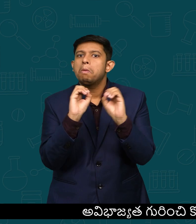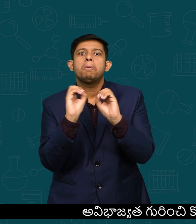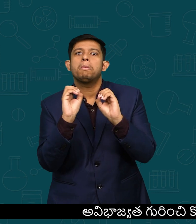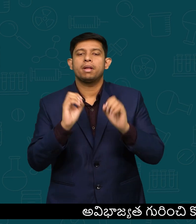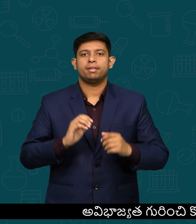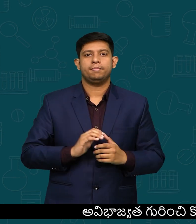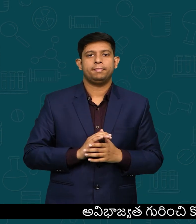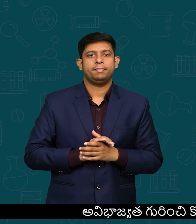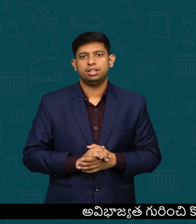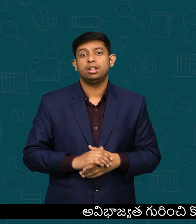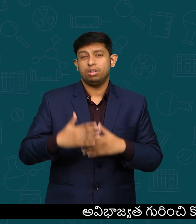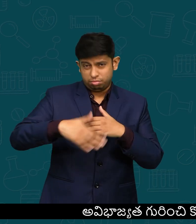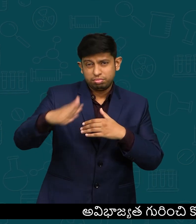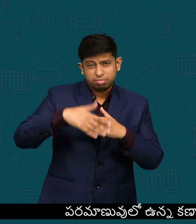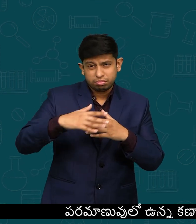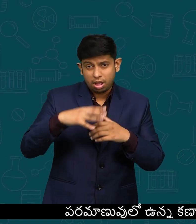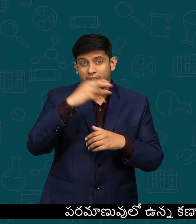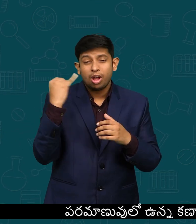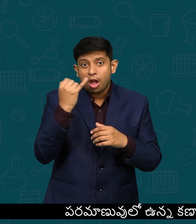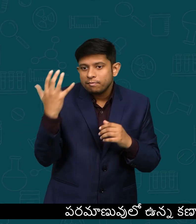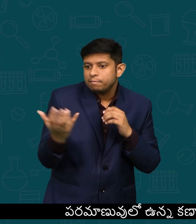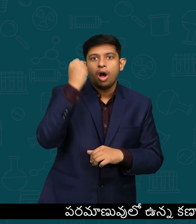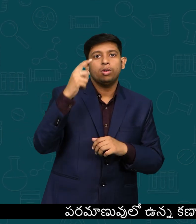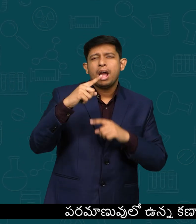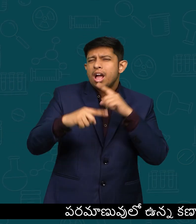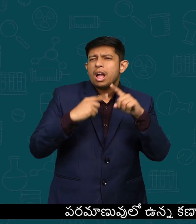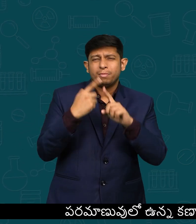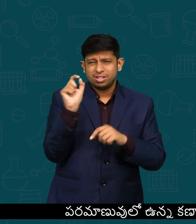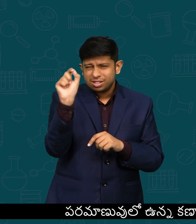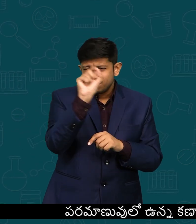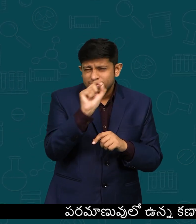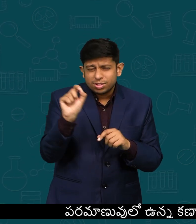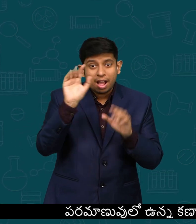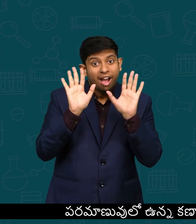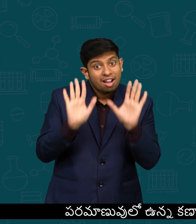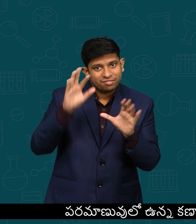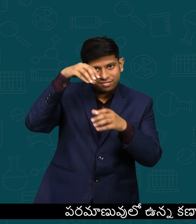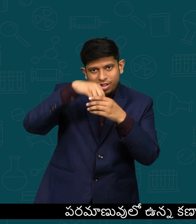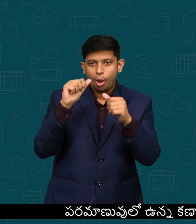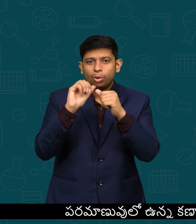ప్రశ్నలను లేవనెత్తింది. పరమాణువులో ఉన్న కణాలు తెలుసుకోవడానికి వెళ్దాం.